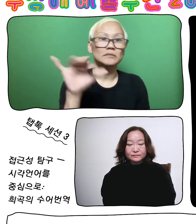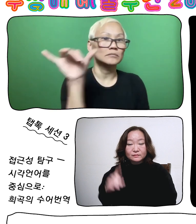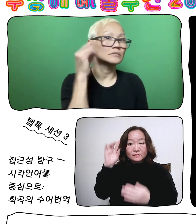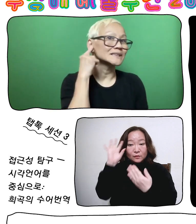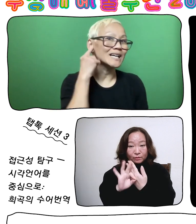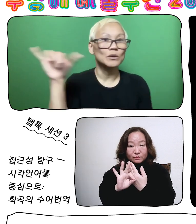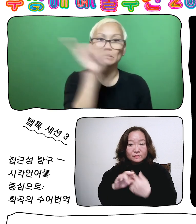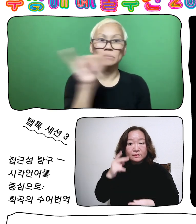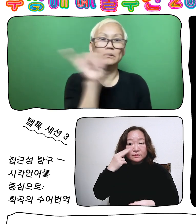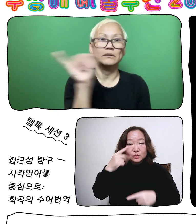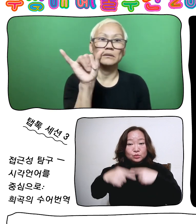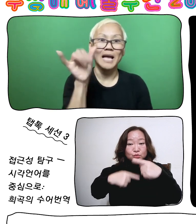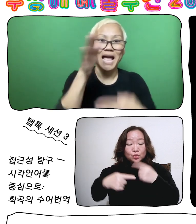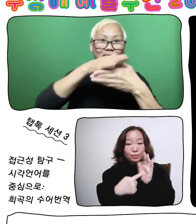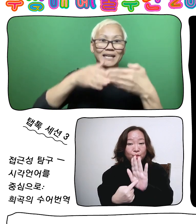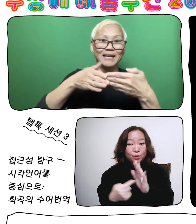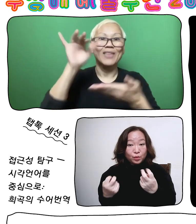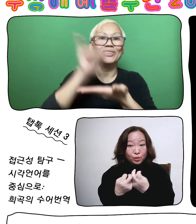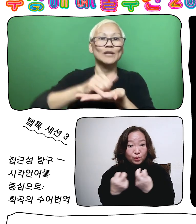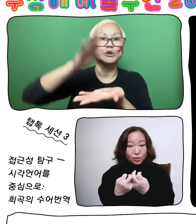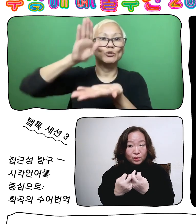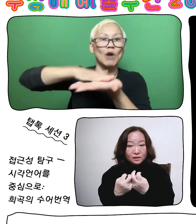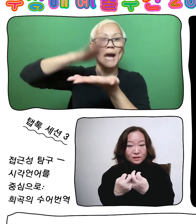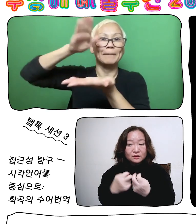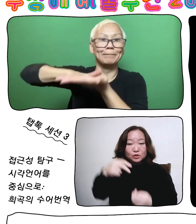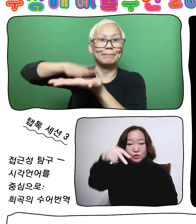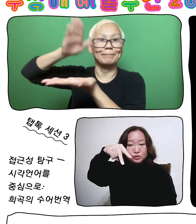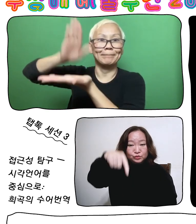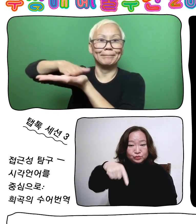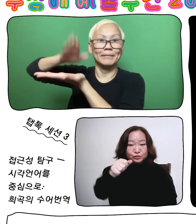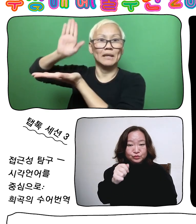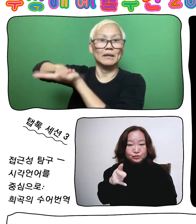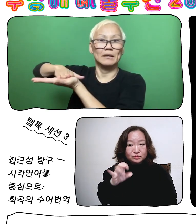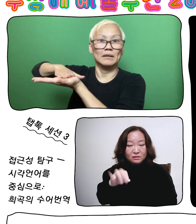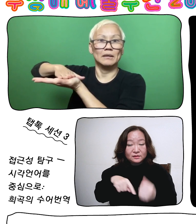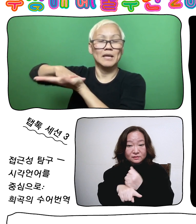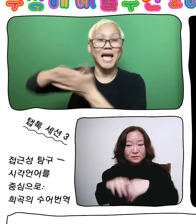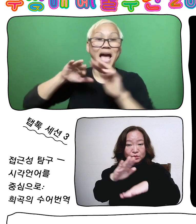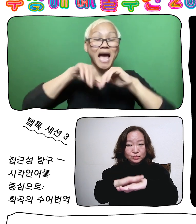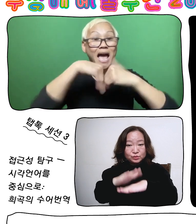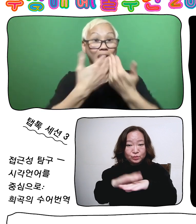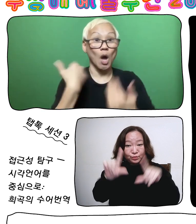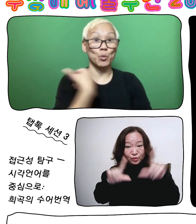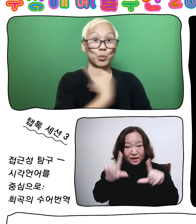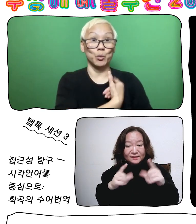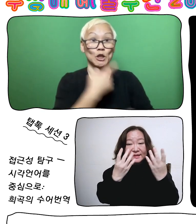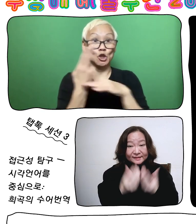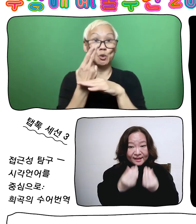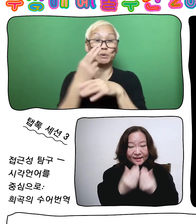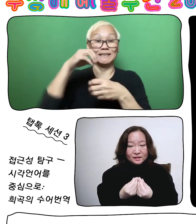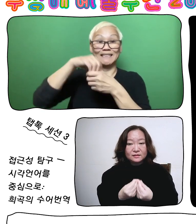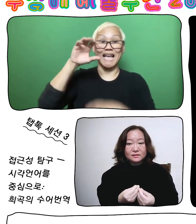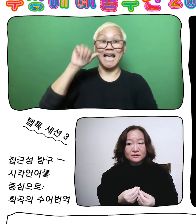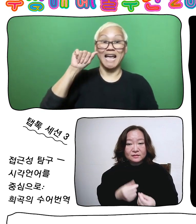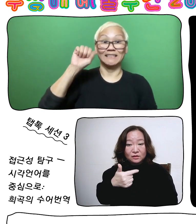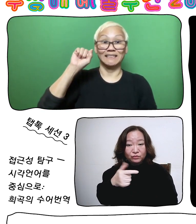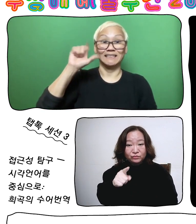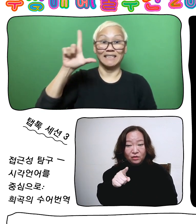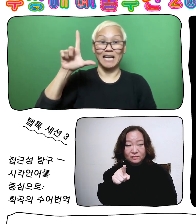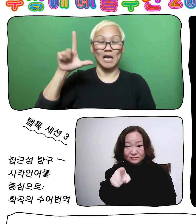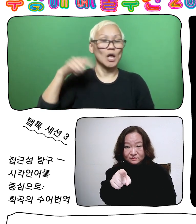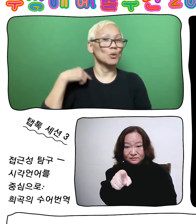미국 수어에서의 표현 방식은 수형에 따라 구분되는데요. 너, 나와 같이 손의